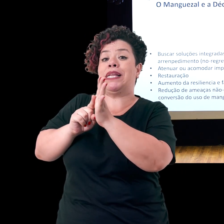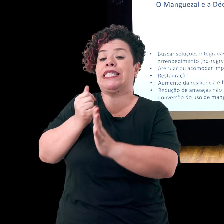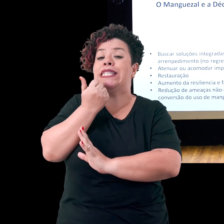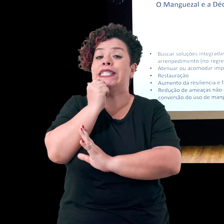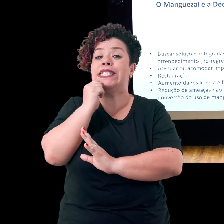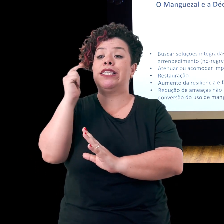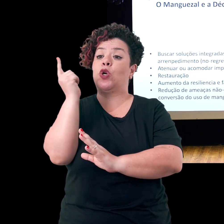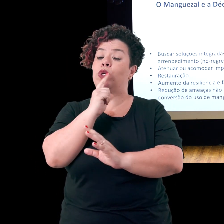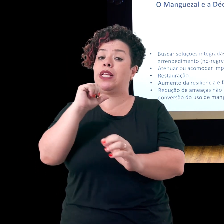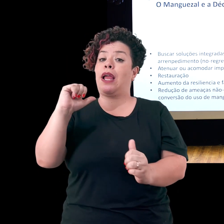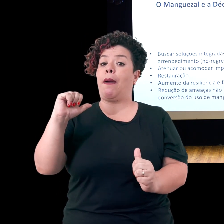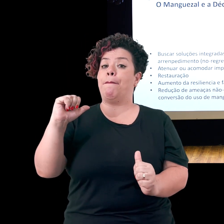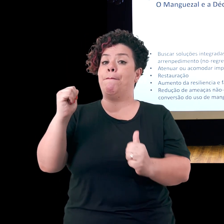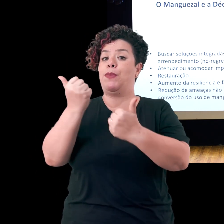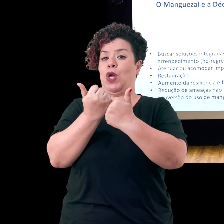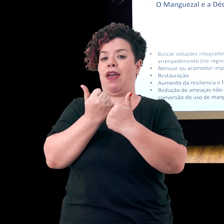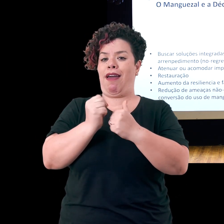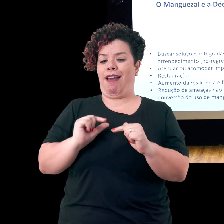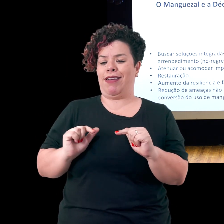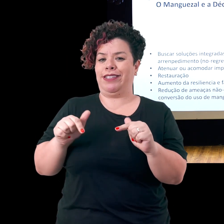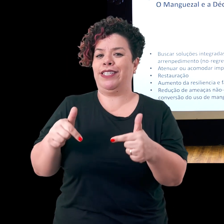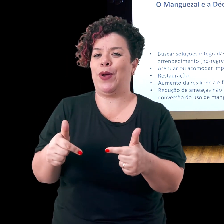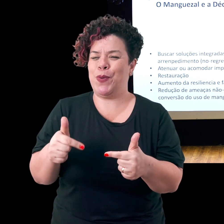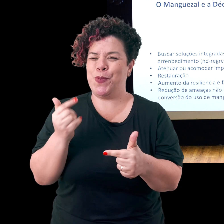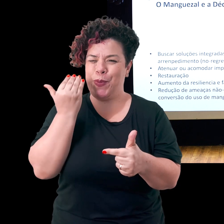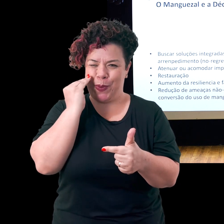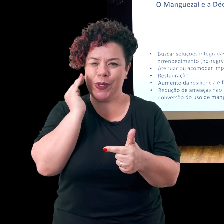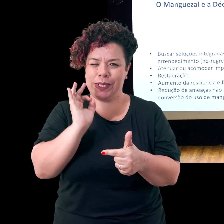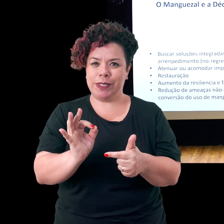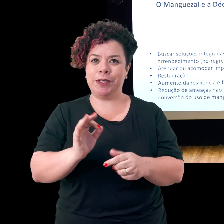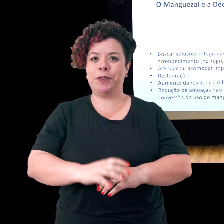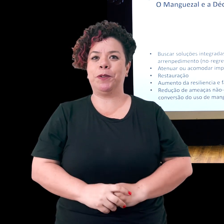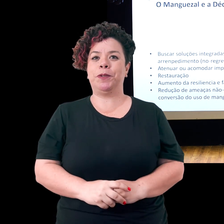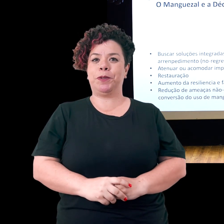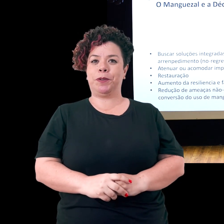que sustenta, que subsidia essa ação.